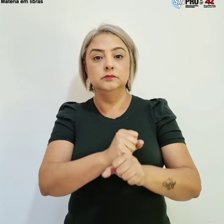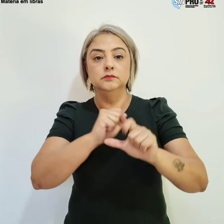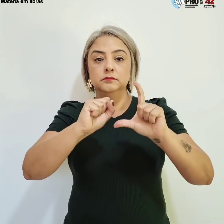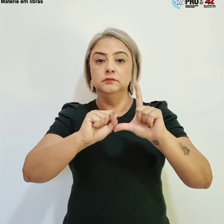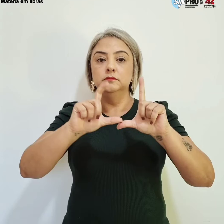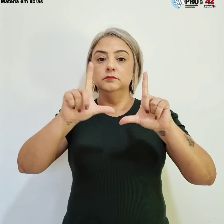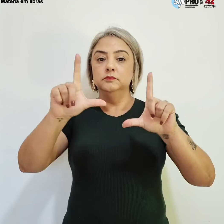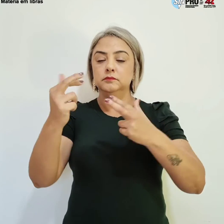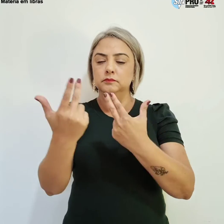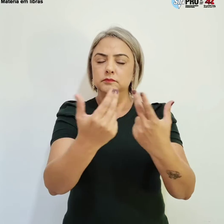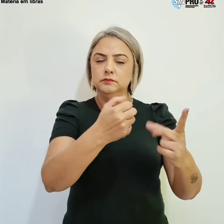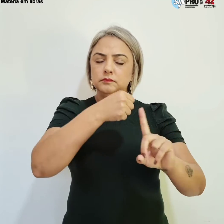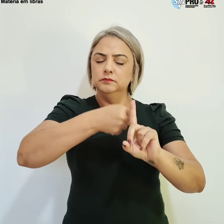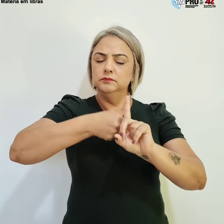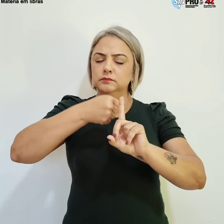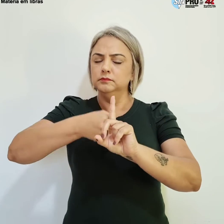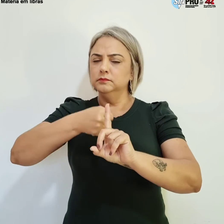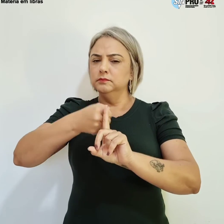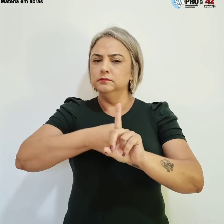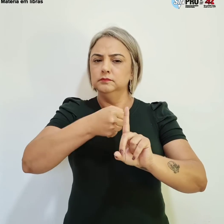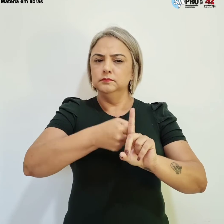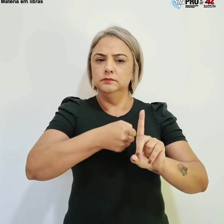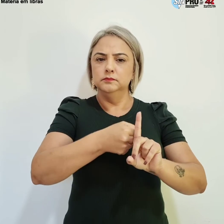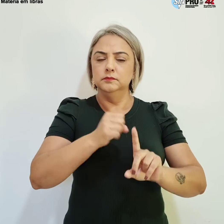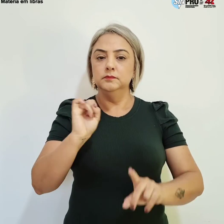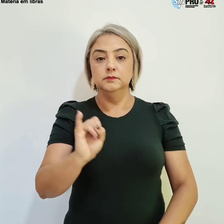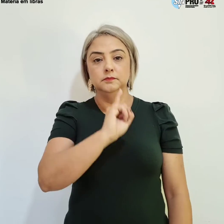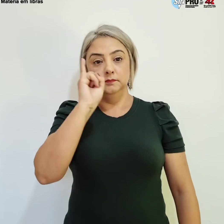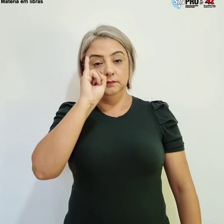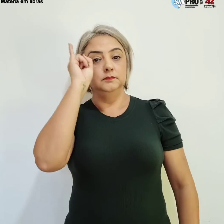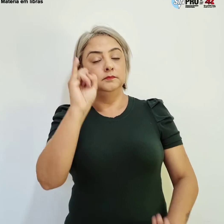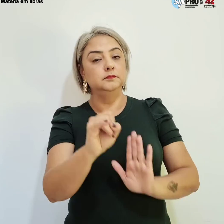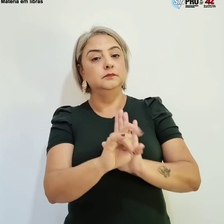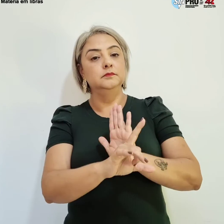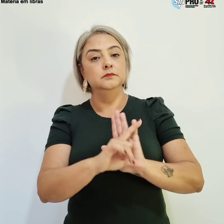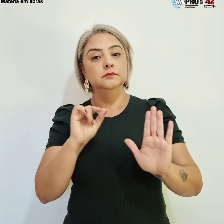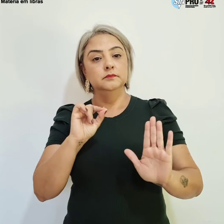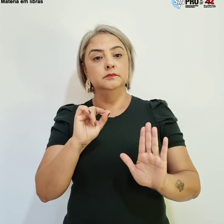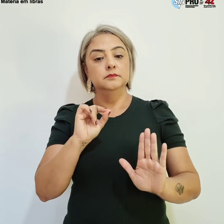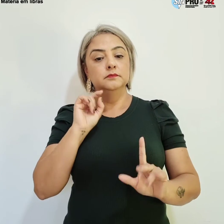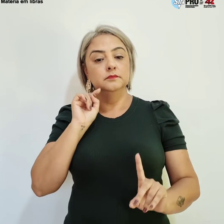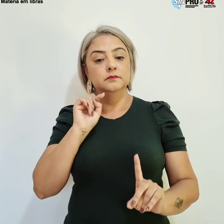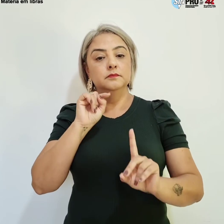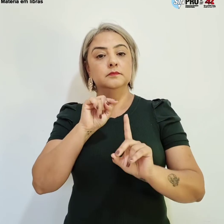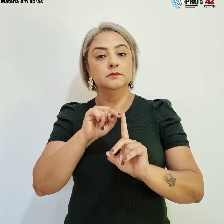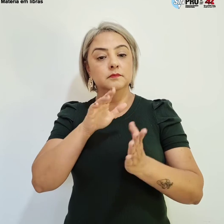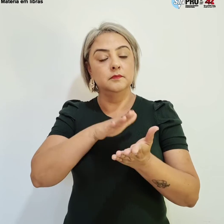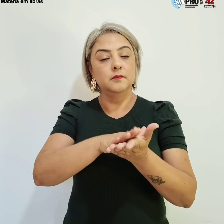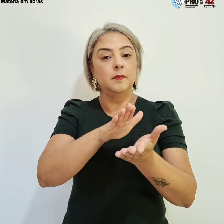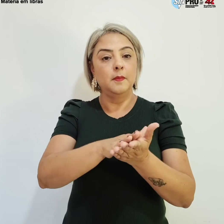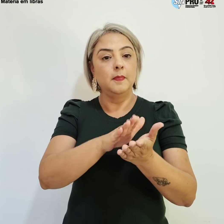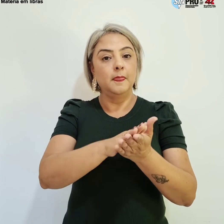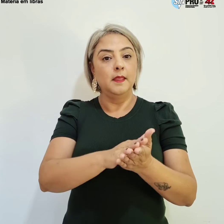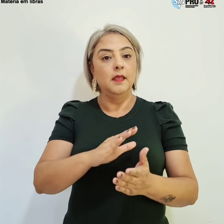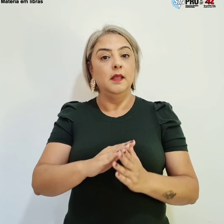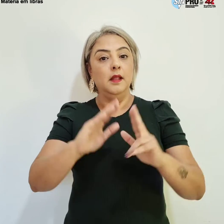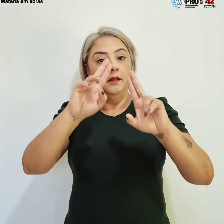de lutas. Importante ressaltar que o fato de ser lançado na CLDF tem um